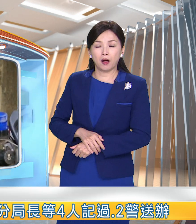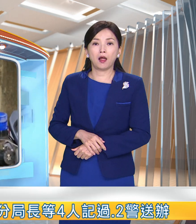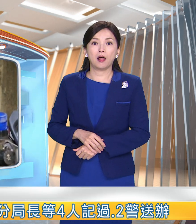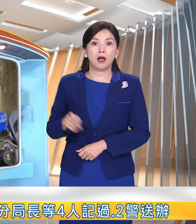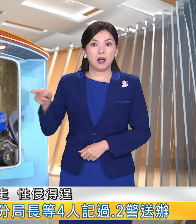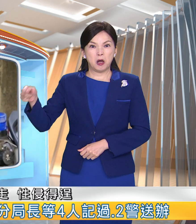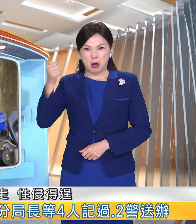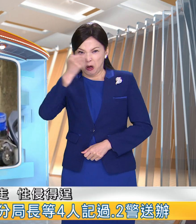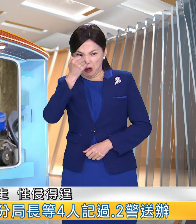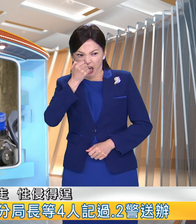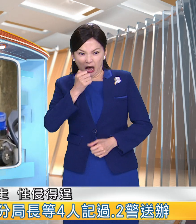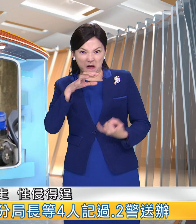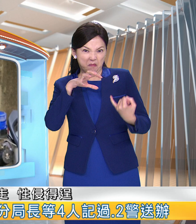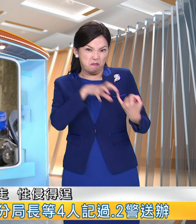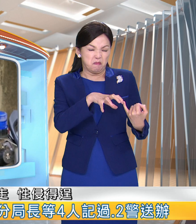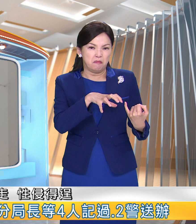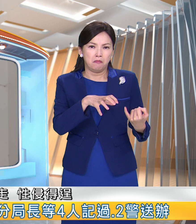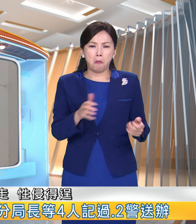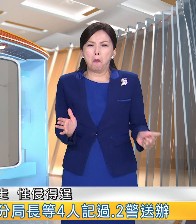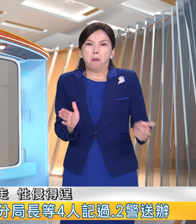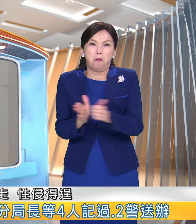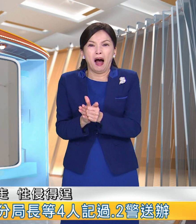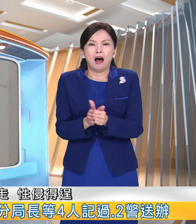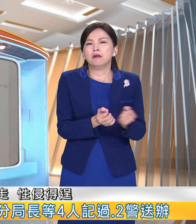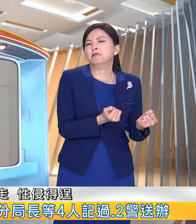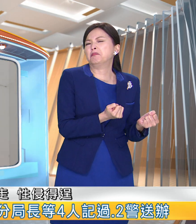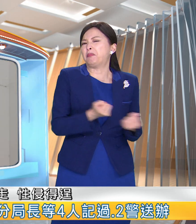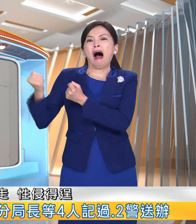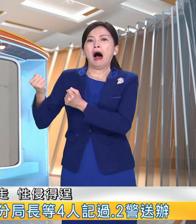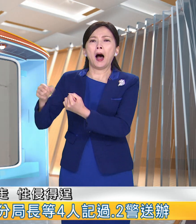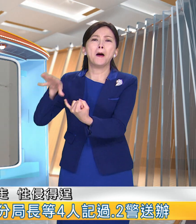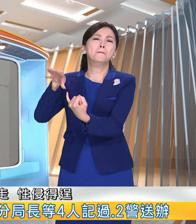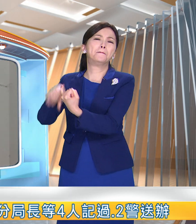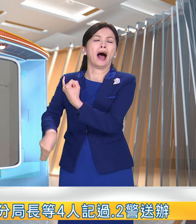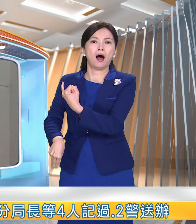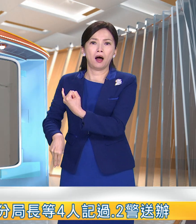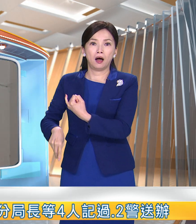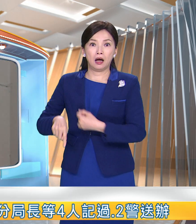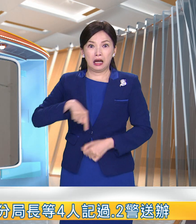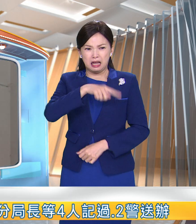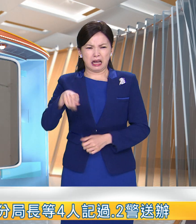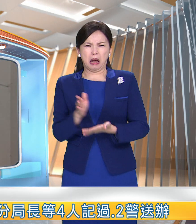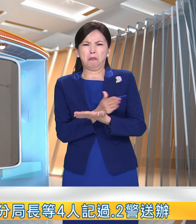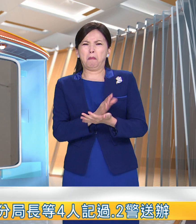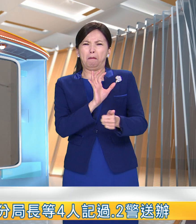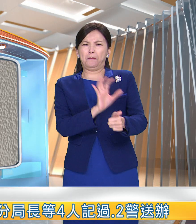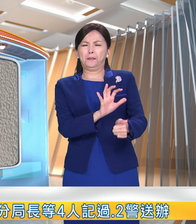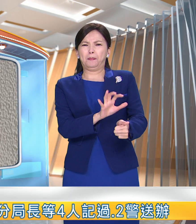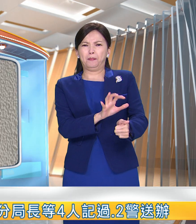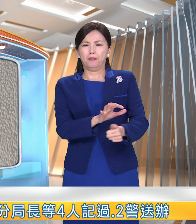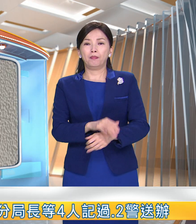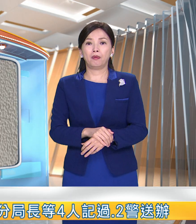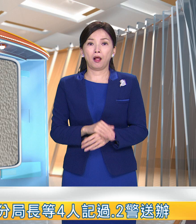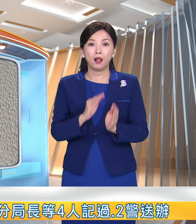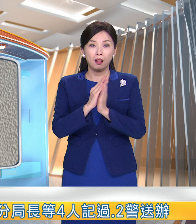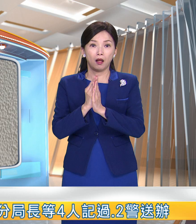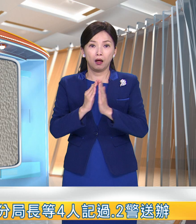遭到嫌犯开车载走，性侵得逞，引发争议。桃园市警局决